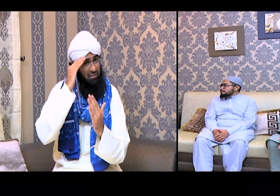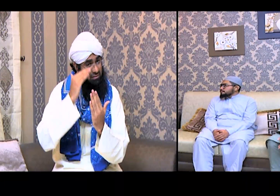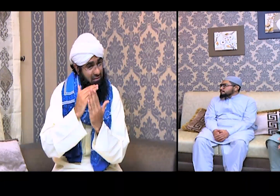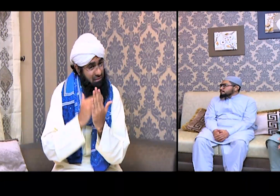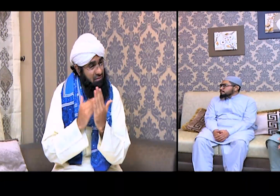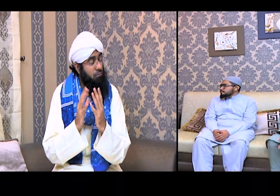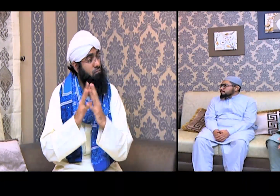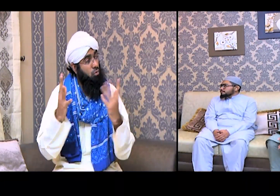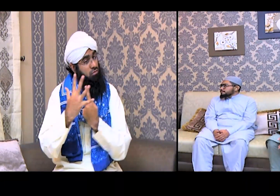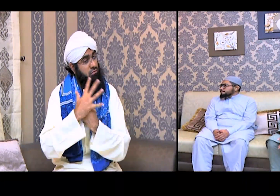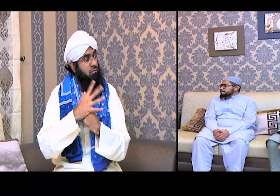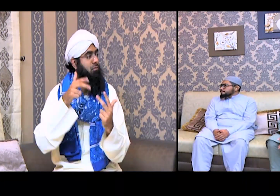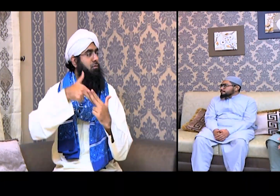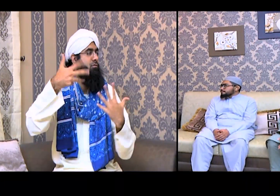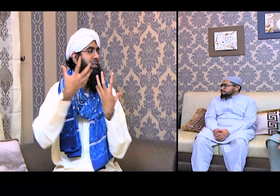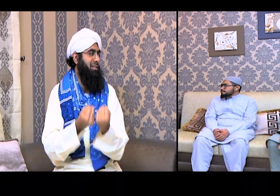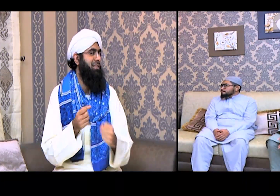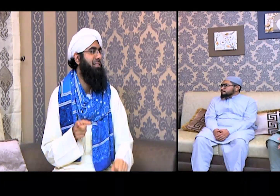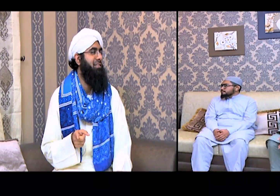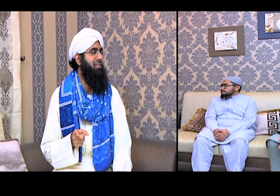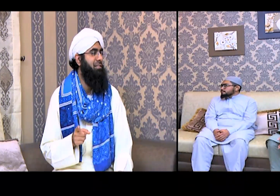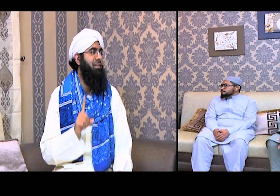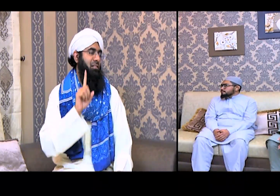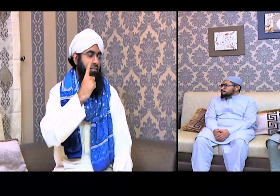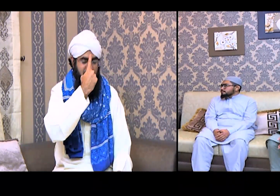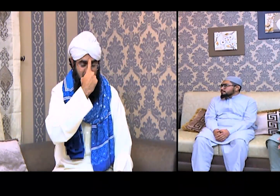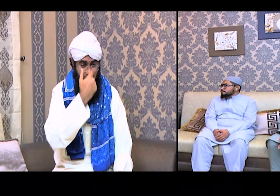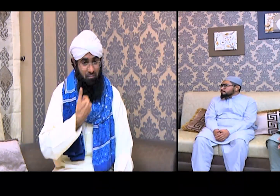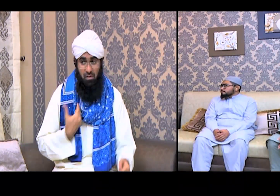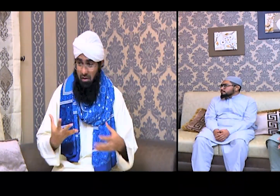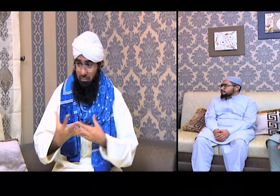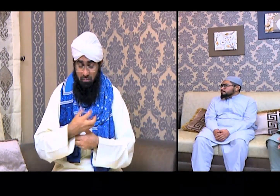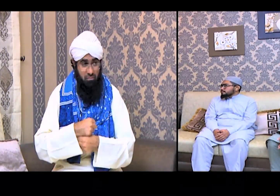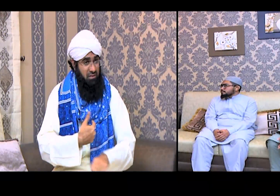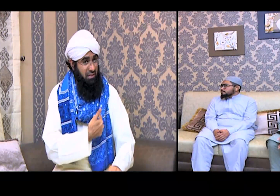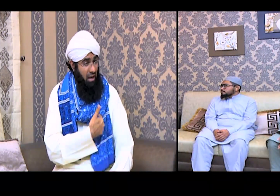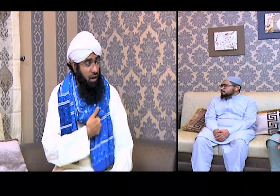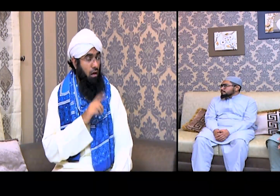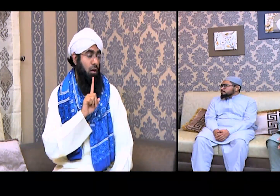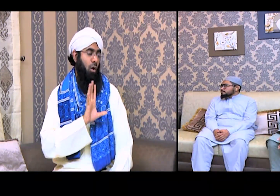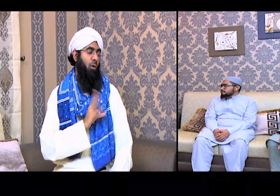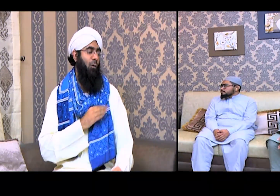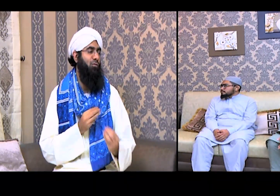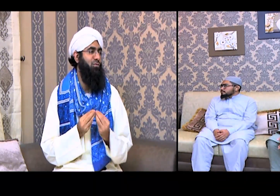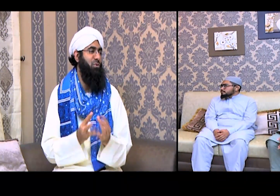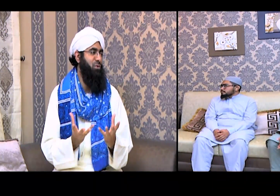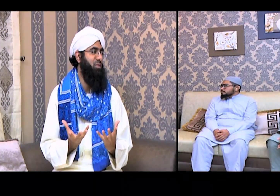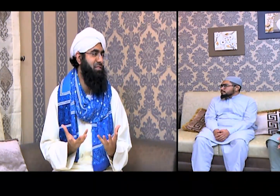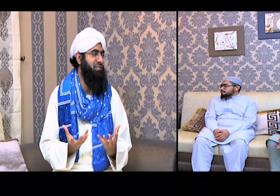لیے بہت نصیحتوں کا سامان ہے۔ اے کاش اس واقعے سے ہمارے دلوں میں خوف خدا پیدا ہو جائے، ہم اللہ و